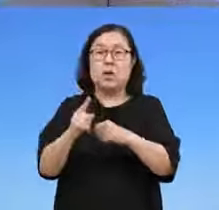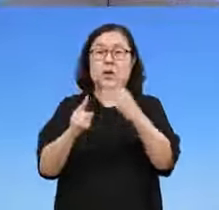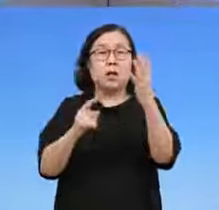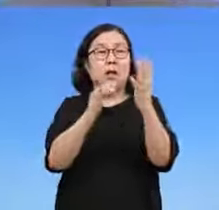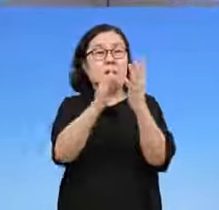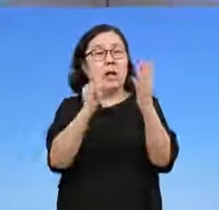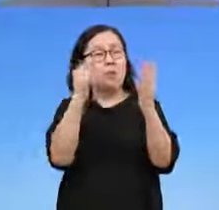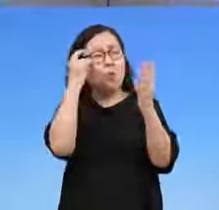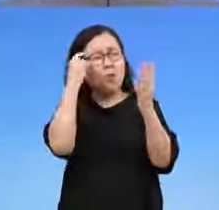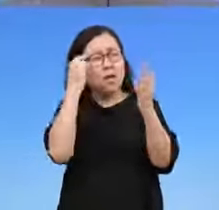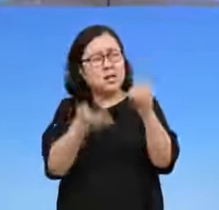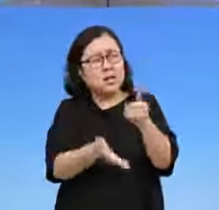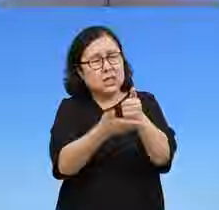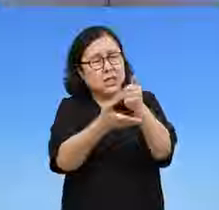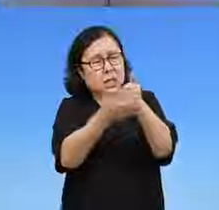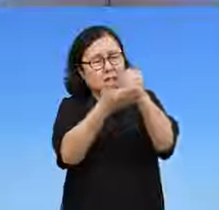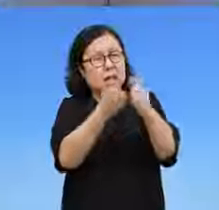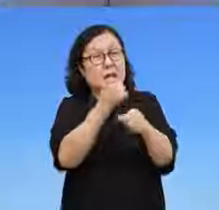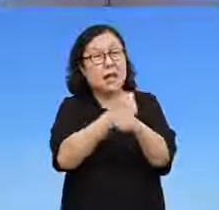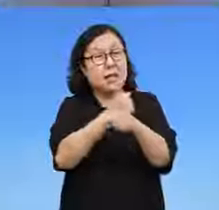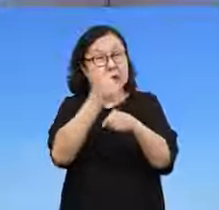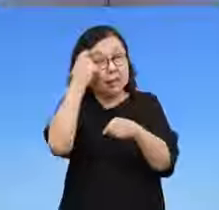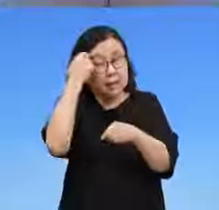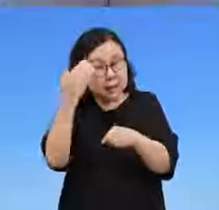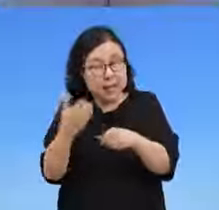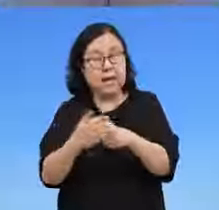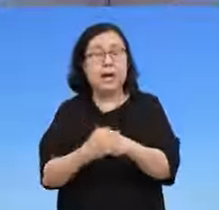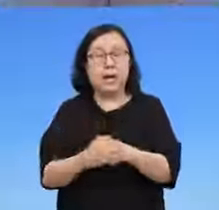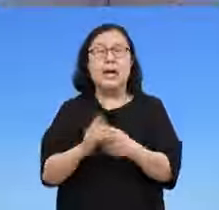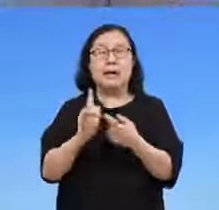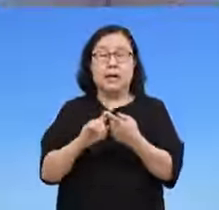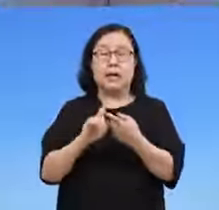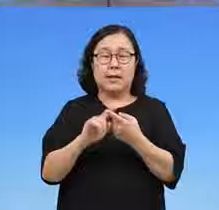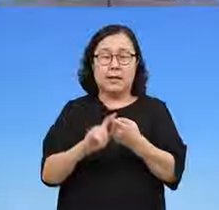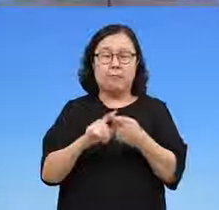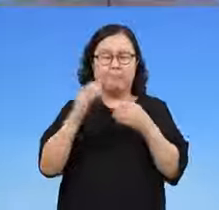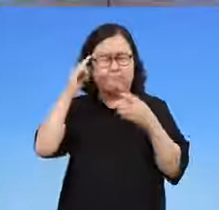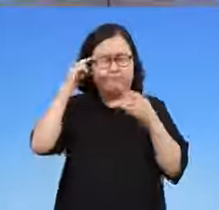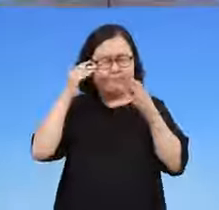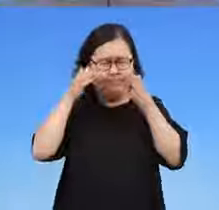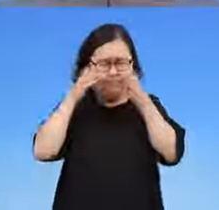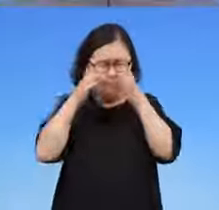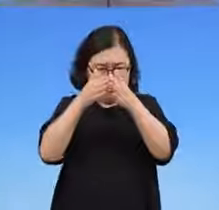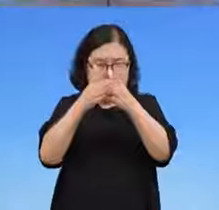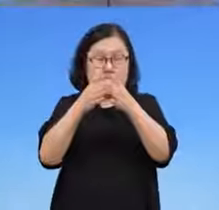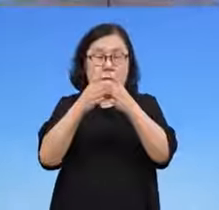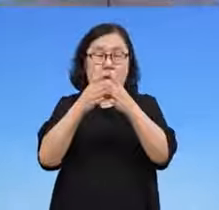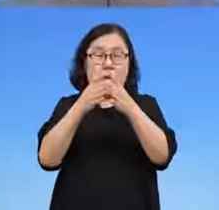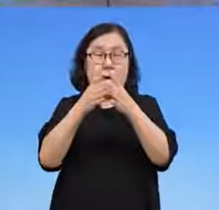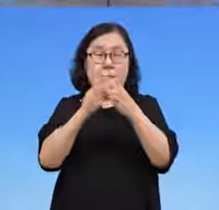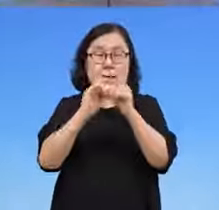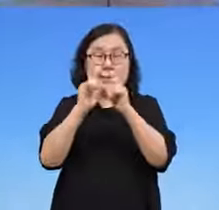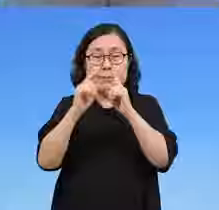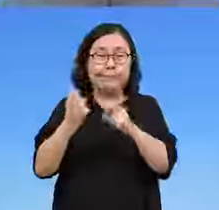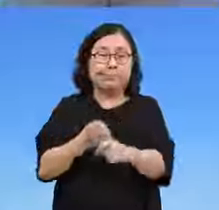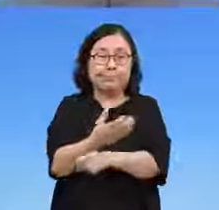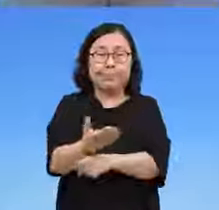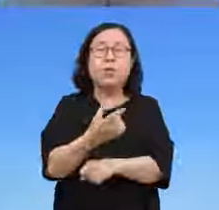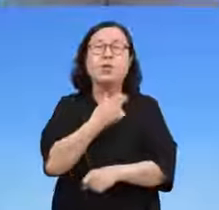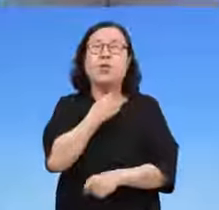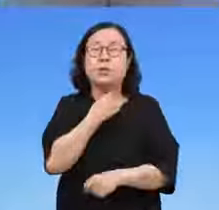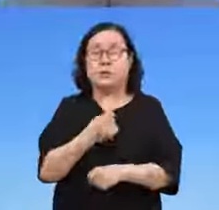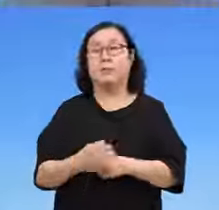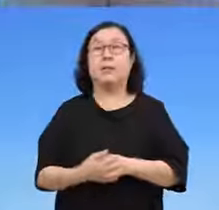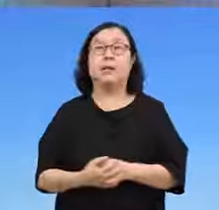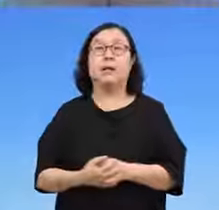이상한 행동한 사람을 칭찬하시나, 여기에 이제 좀 포커스를 맞추어서 이제 말씀을 전하려고 하는데요.